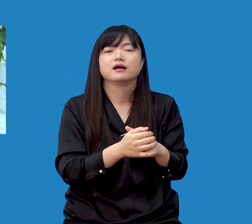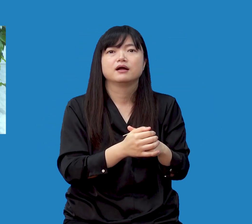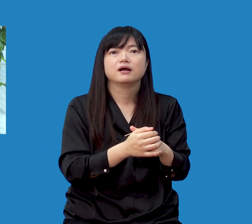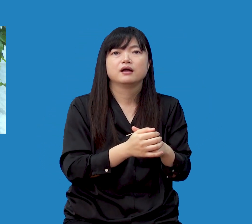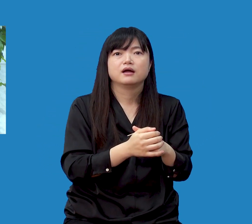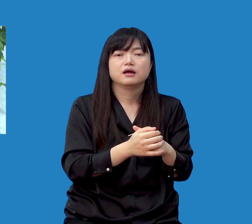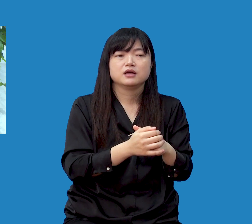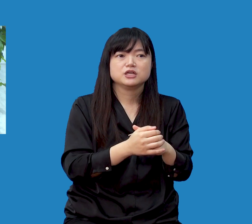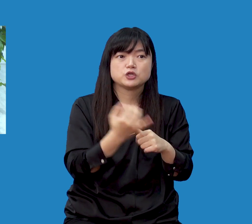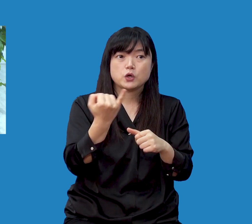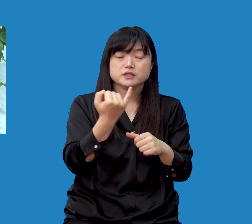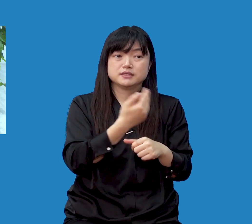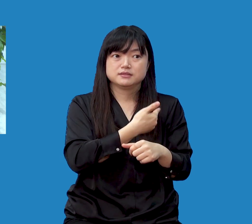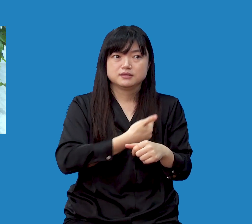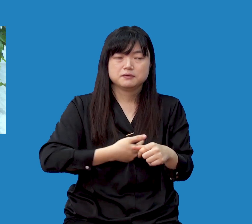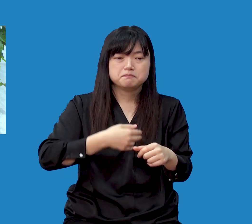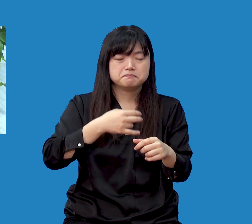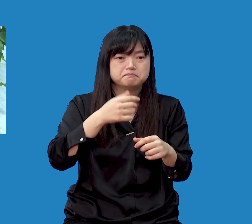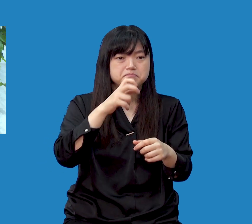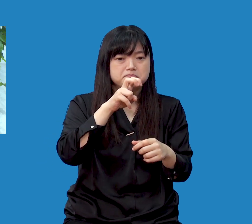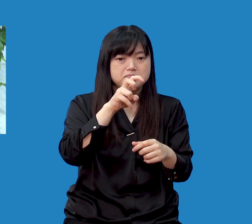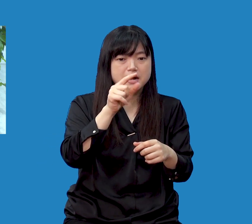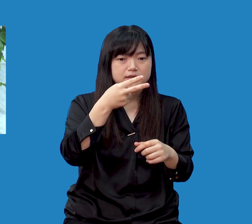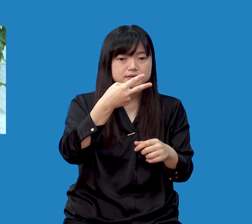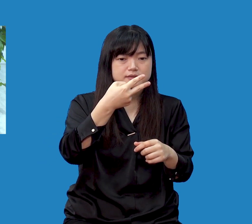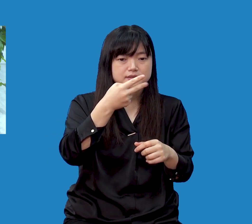예수님의 여제자였던 막달라 마리아,